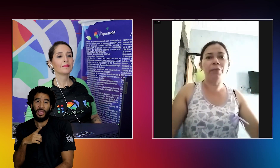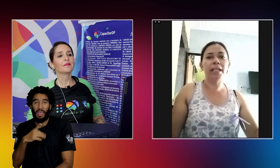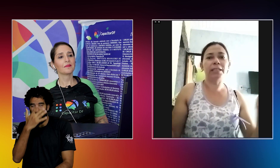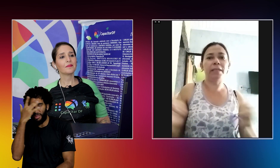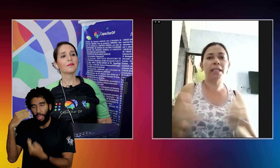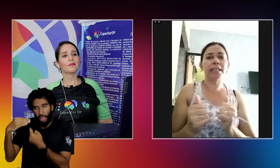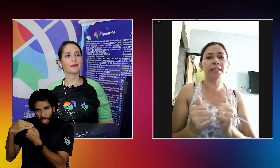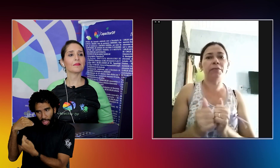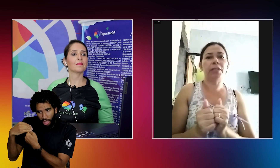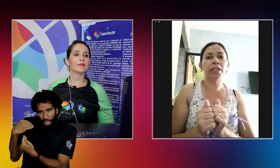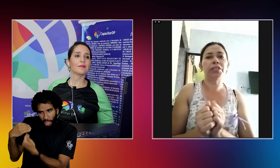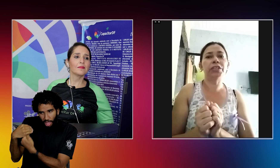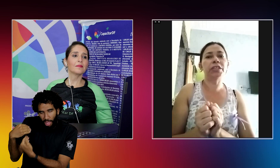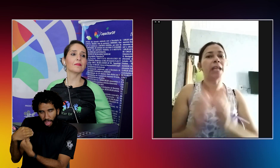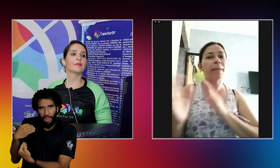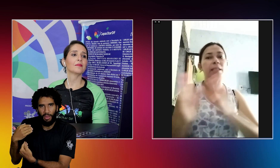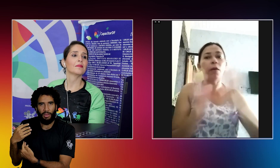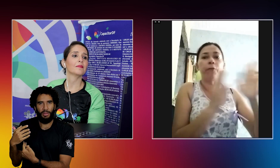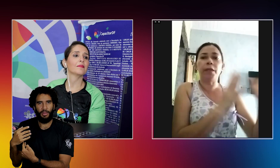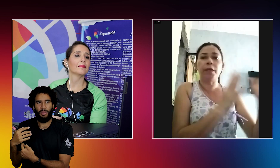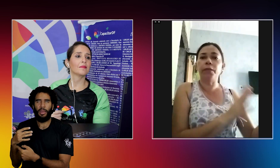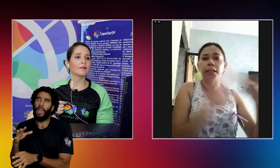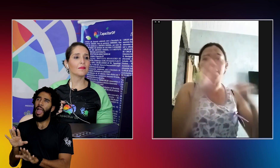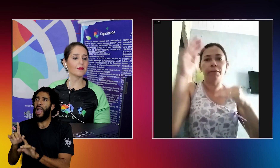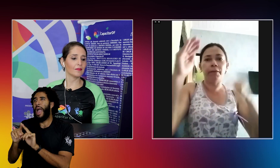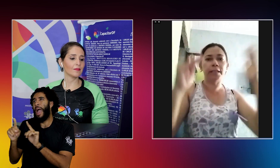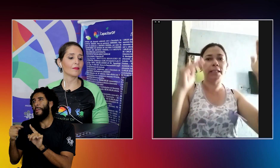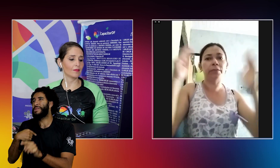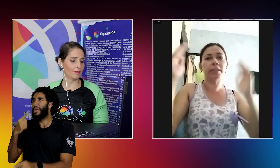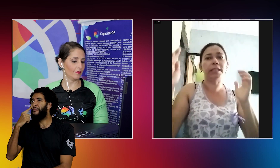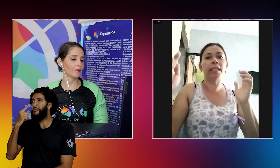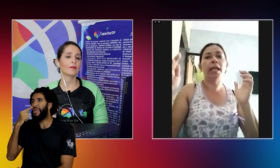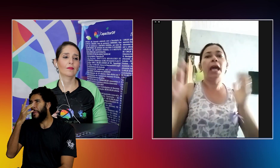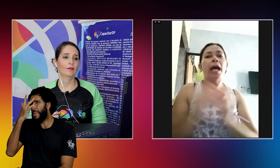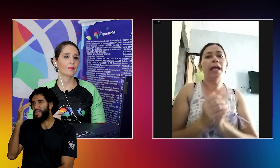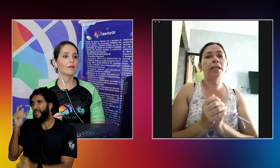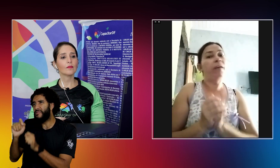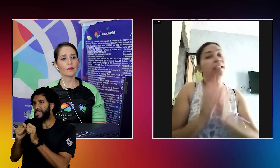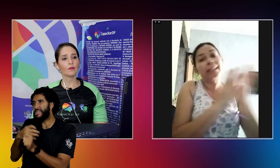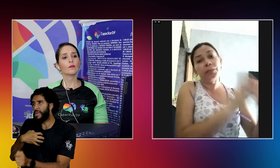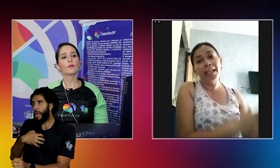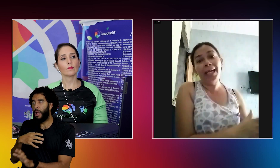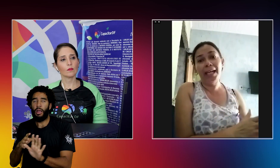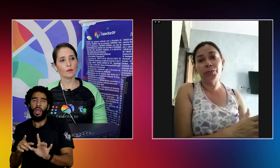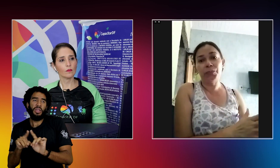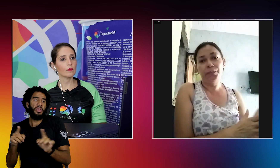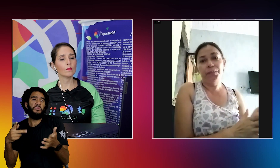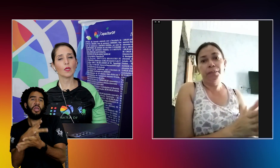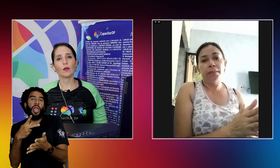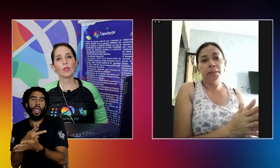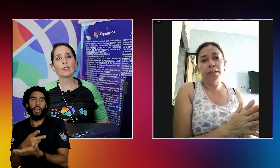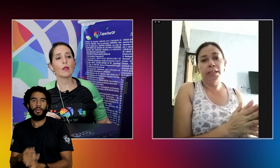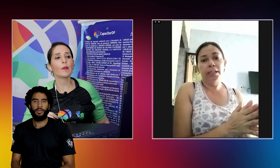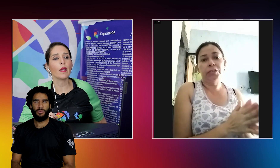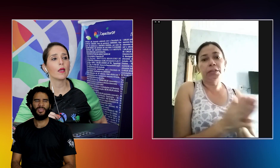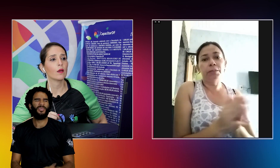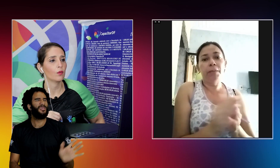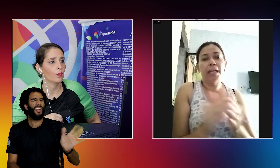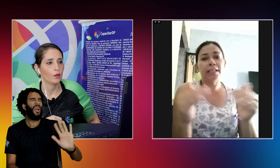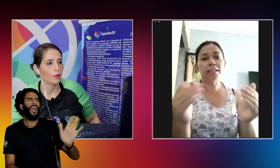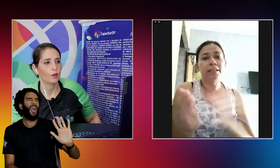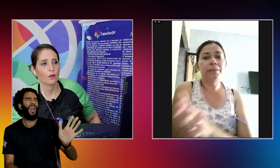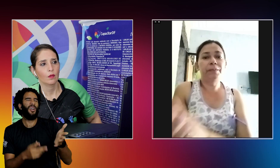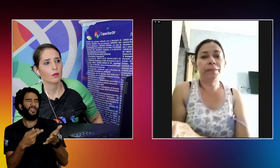e às vezes o que a gente diz, mas eu vi fulano fazendo assim. Aí ele fala, então tá errado. Não, nem sempre é